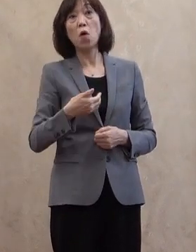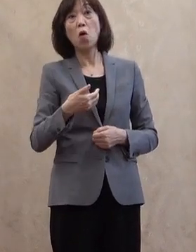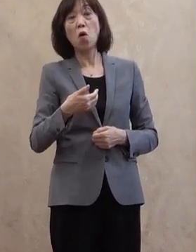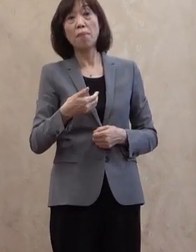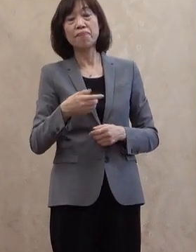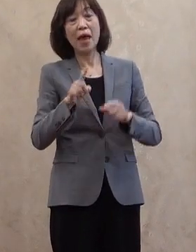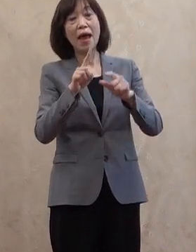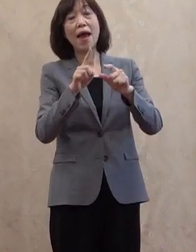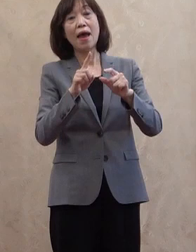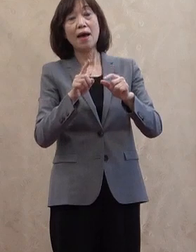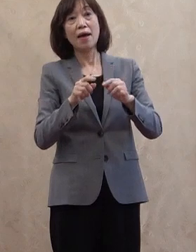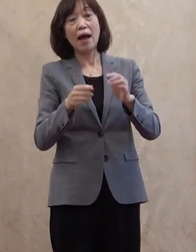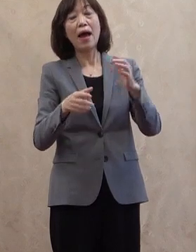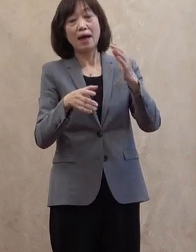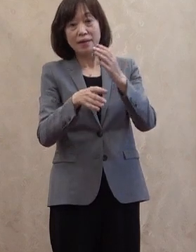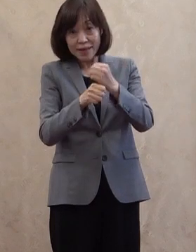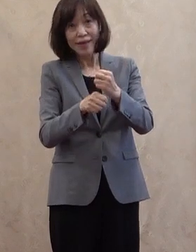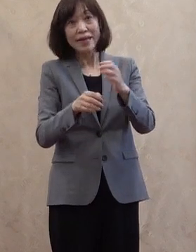日経新聞の古田です。